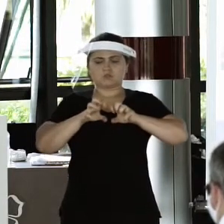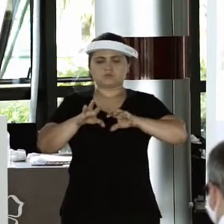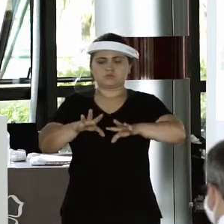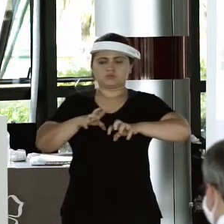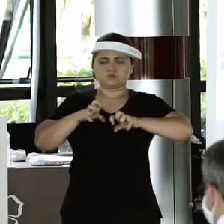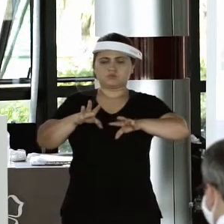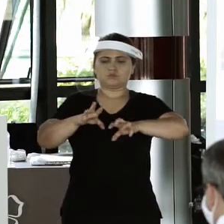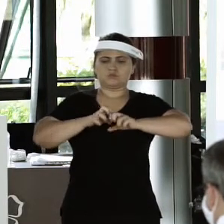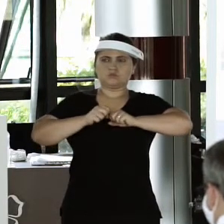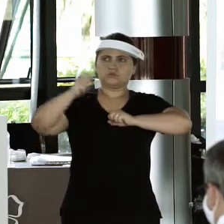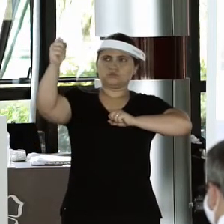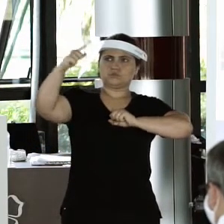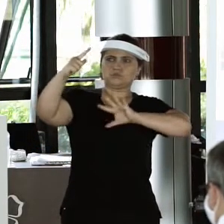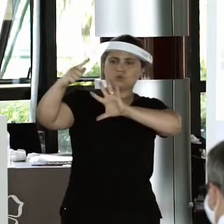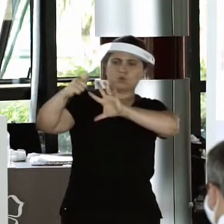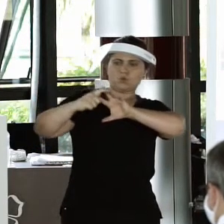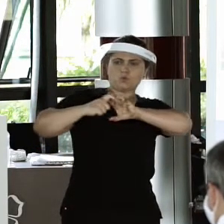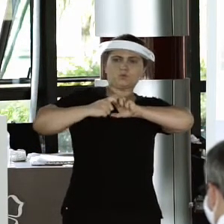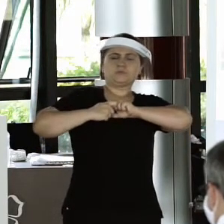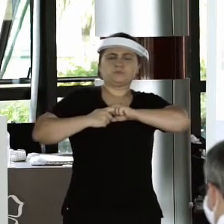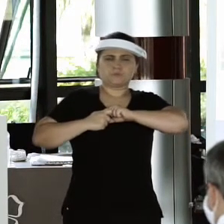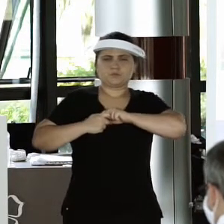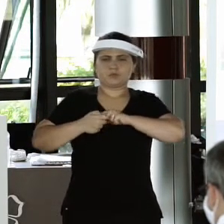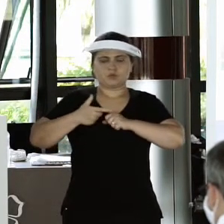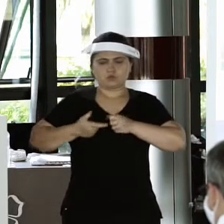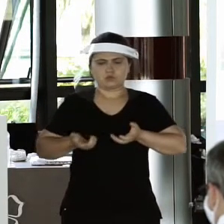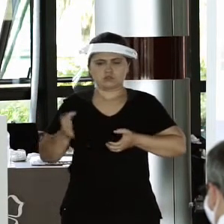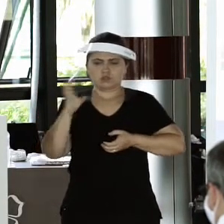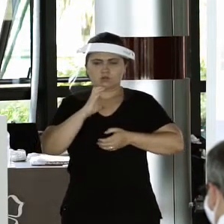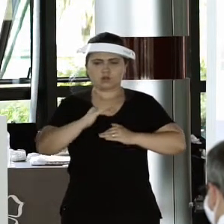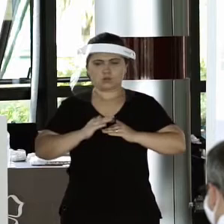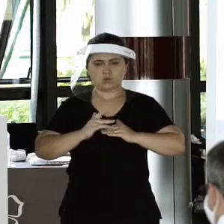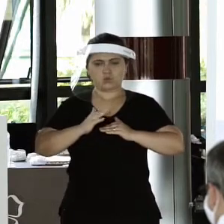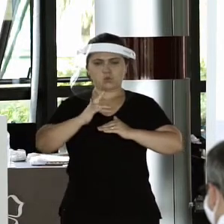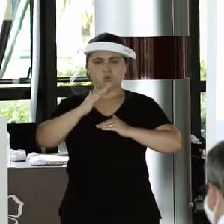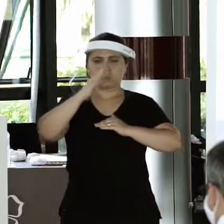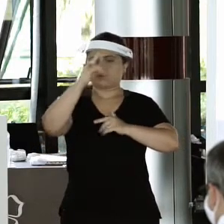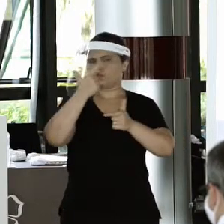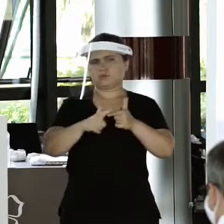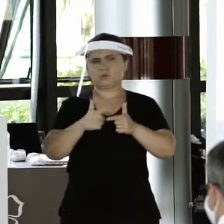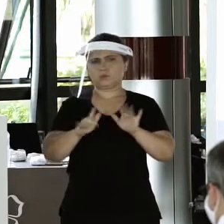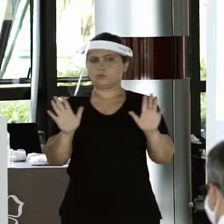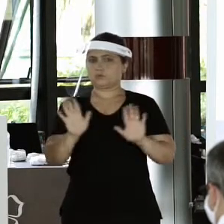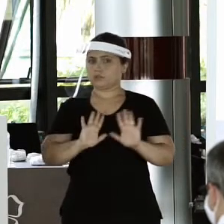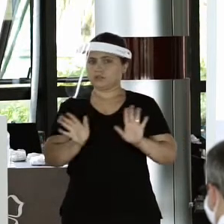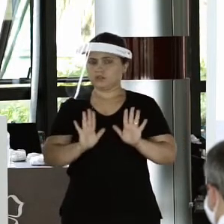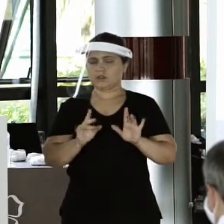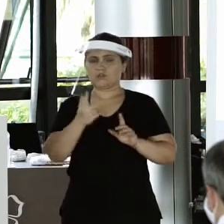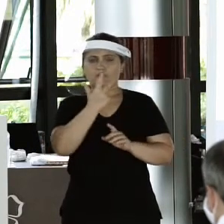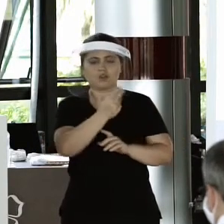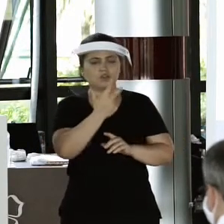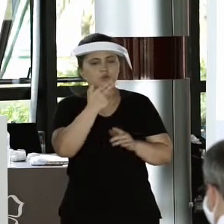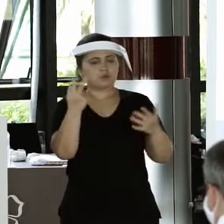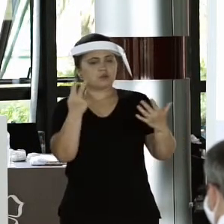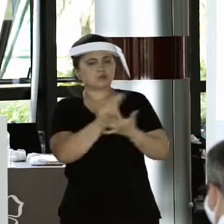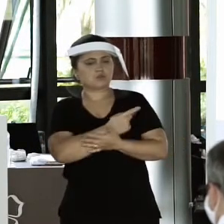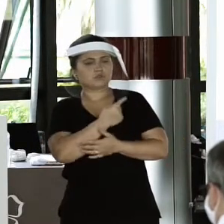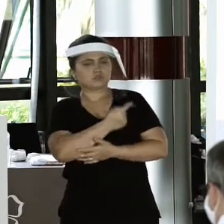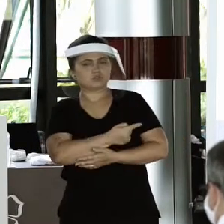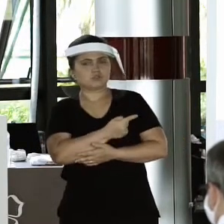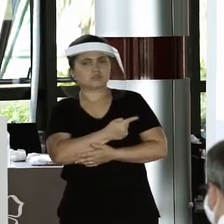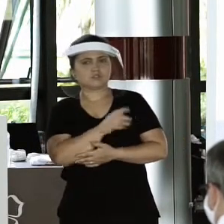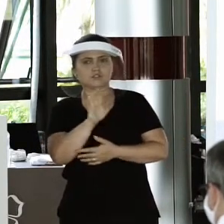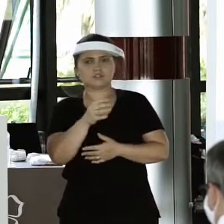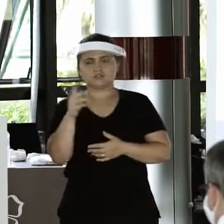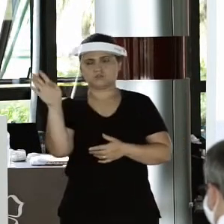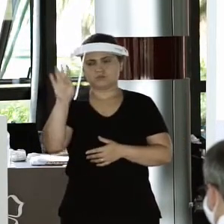absorvendo mais radiação e, consequentemente, está esquentando mais. Então não é um problema. A mesma coisa isso aqui.